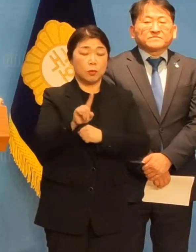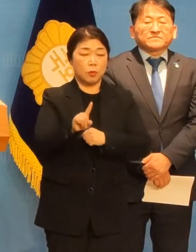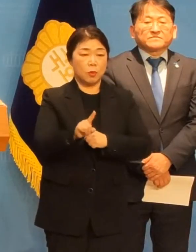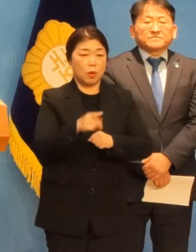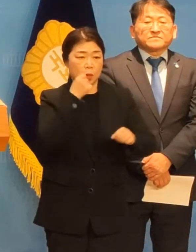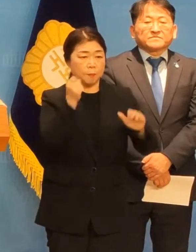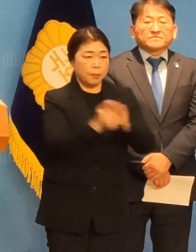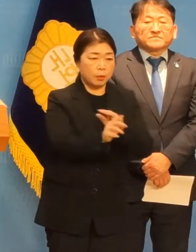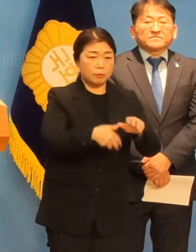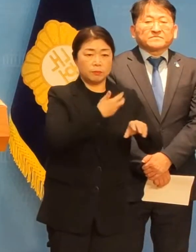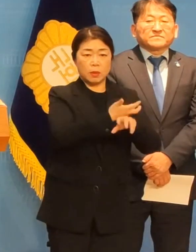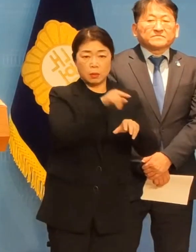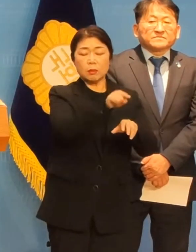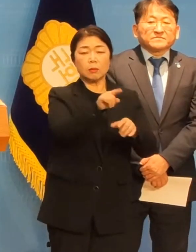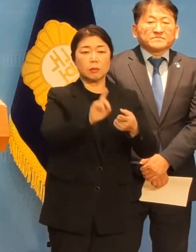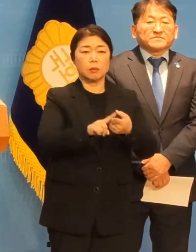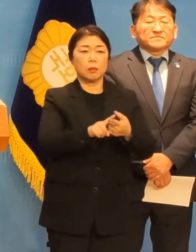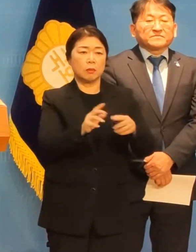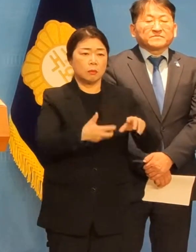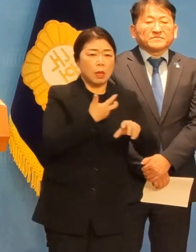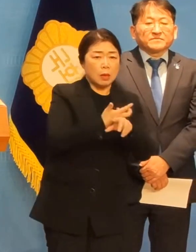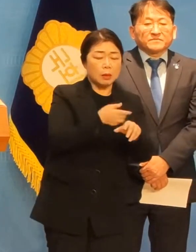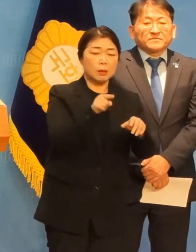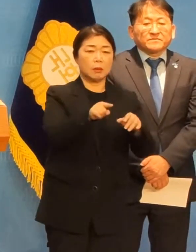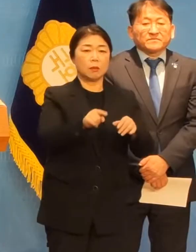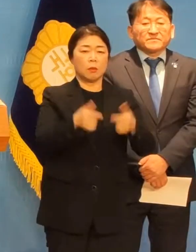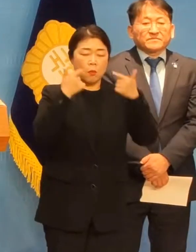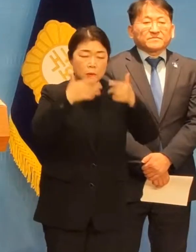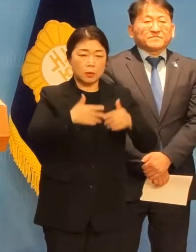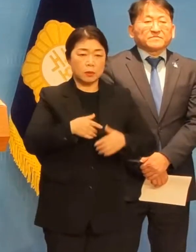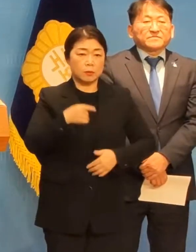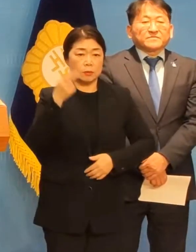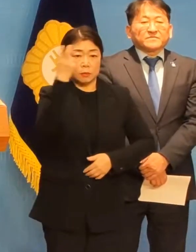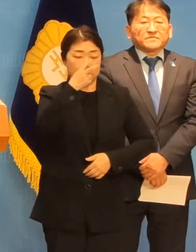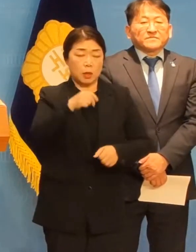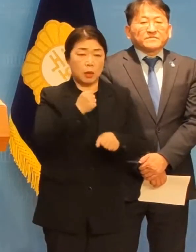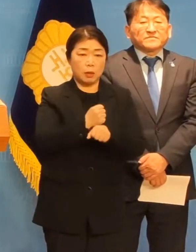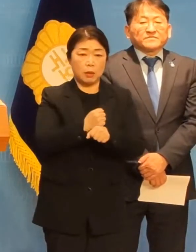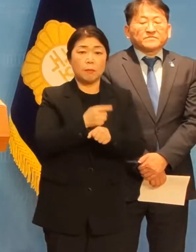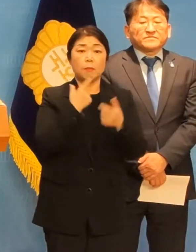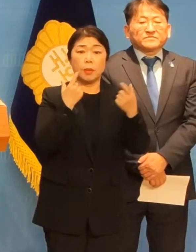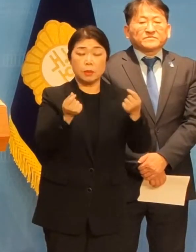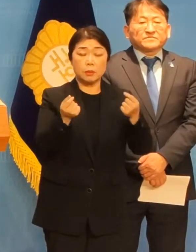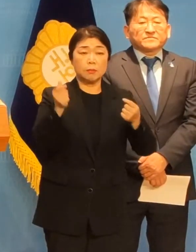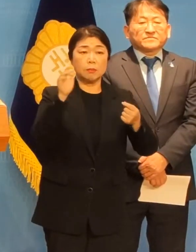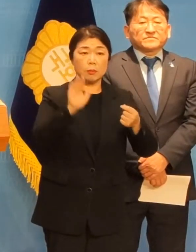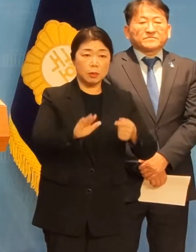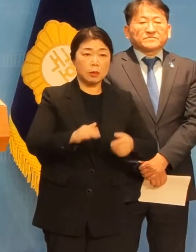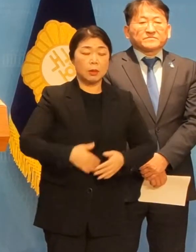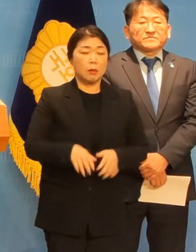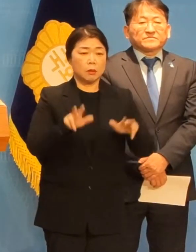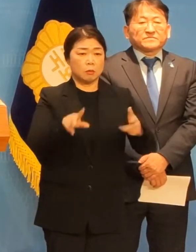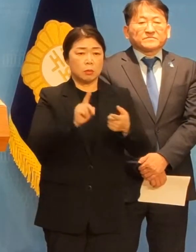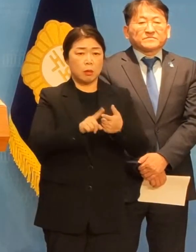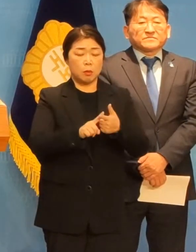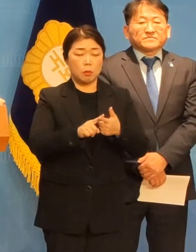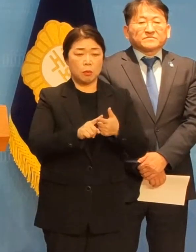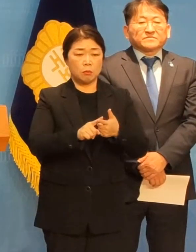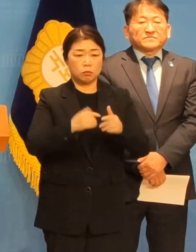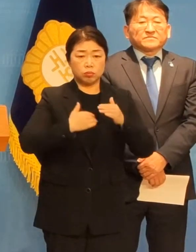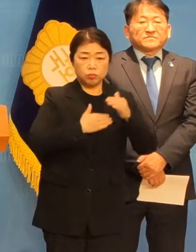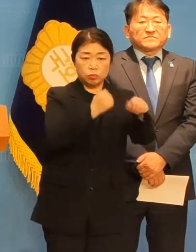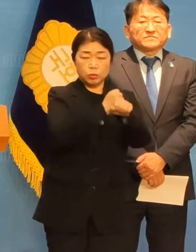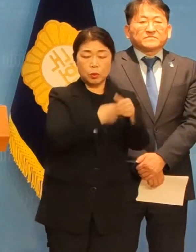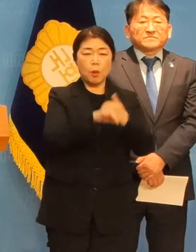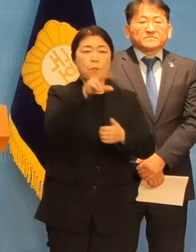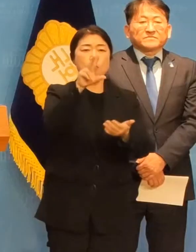재판을 보다 정확하고 신속하게 하려는 취지 목적은 정당합니다만 이대로 추진됐을 경우에 오히려